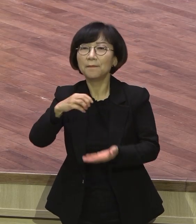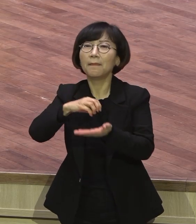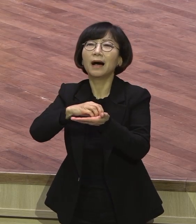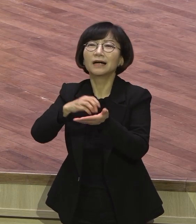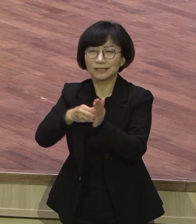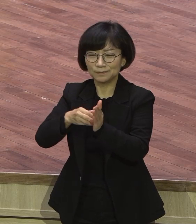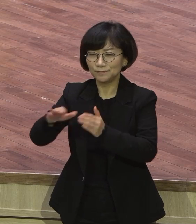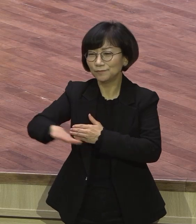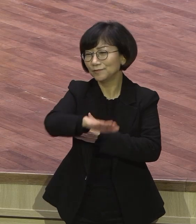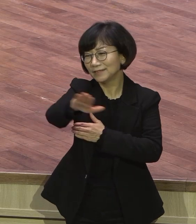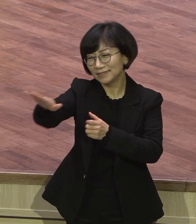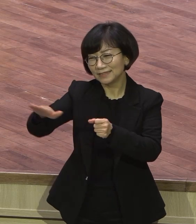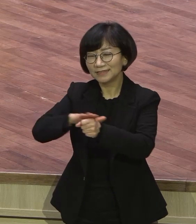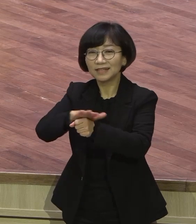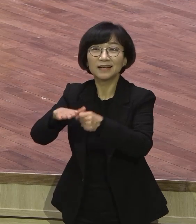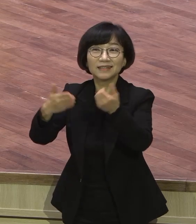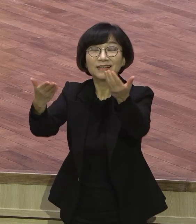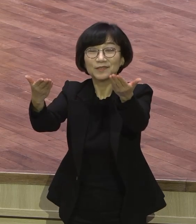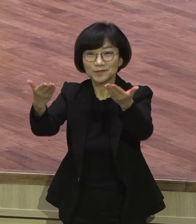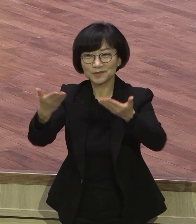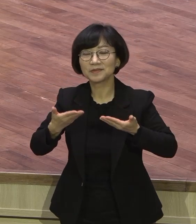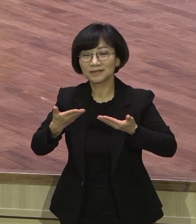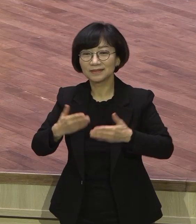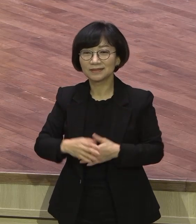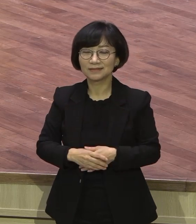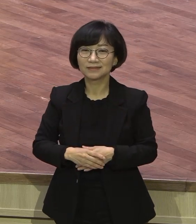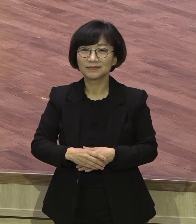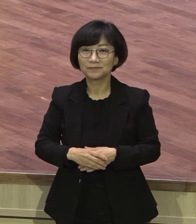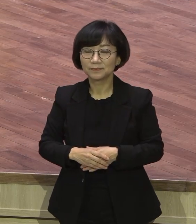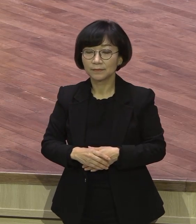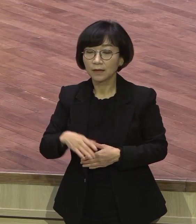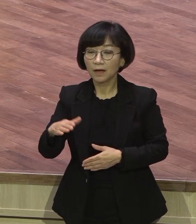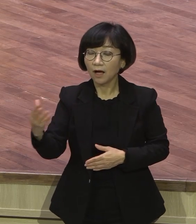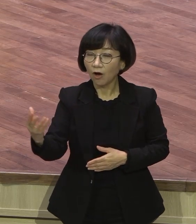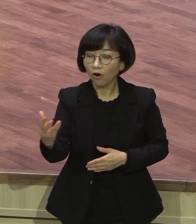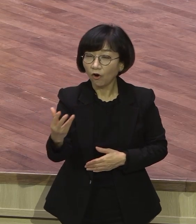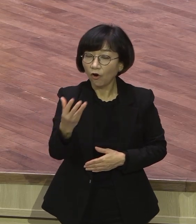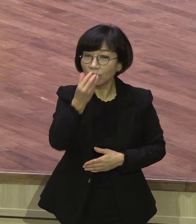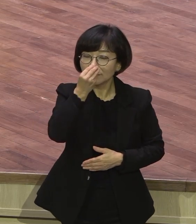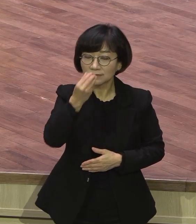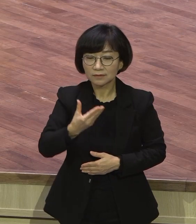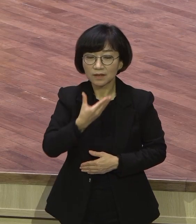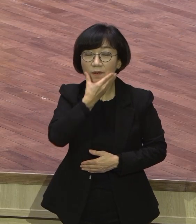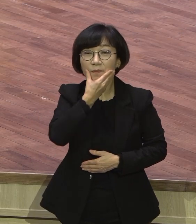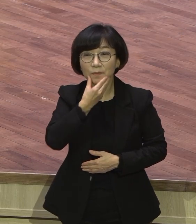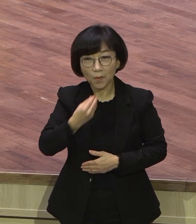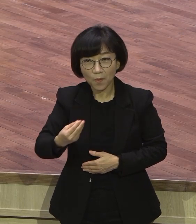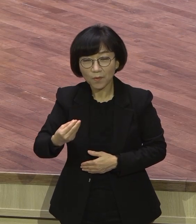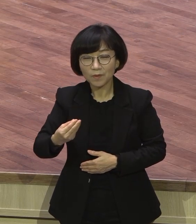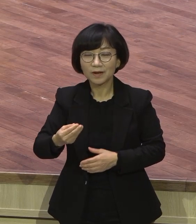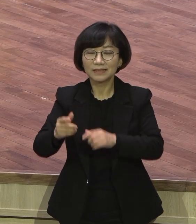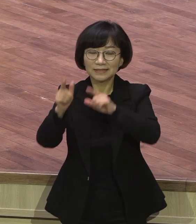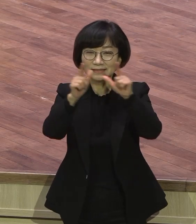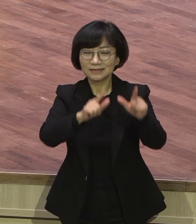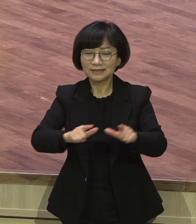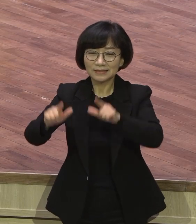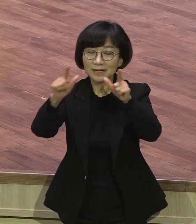그래서 거룩하고 복된 삶도 하나님의 이 말씀을 오해하지 않고